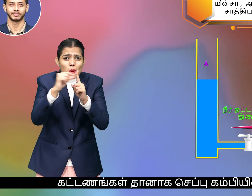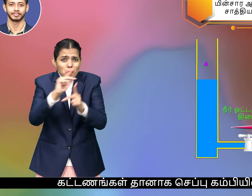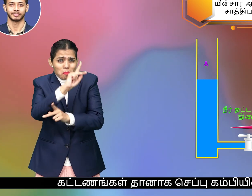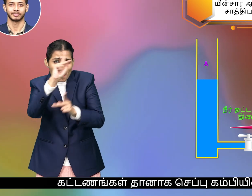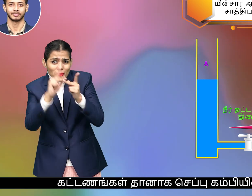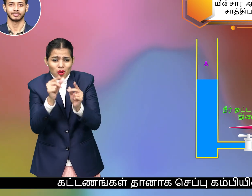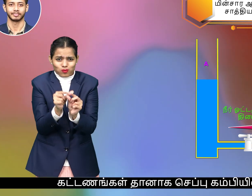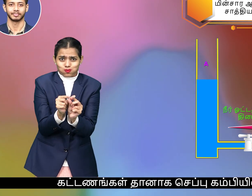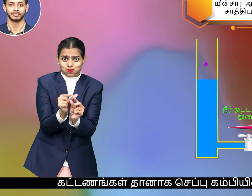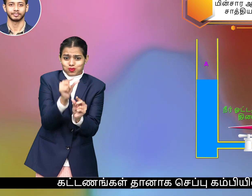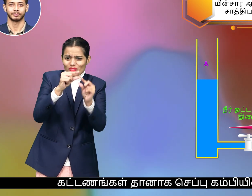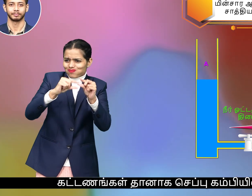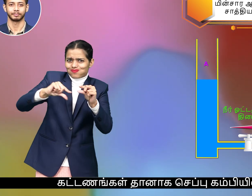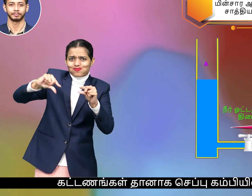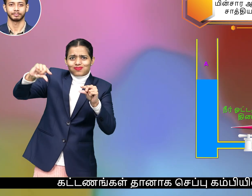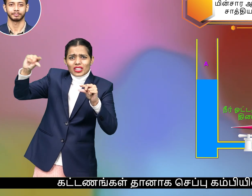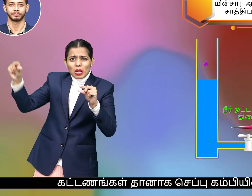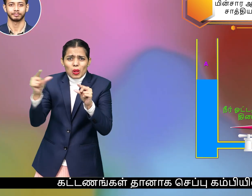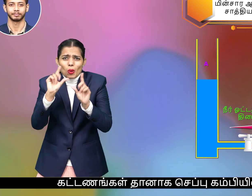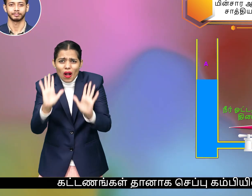கம்பியால் ஓடாது.